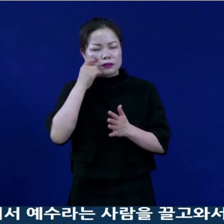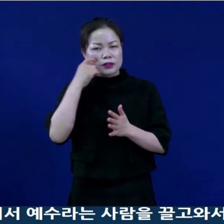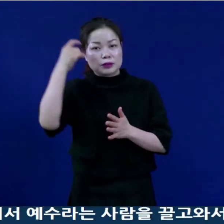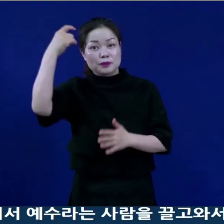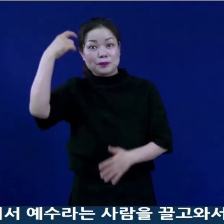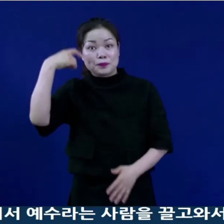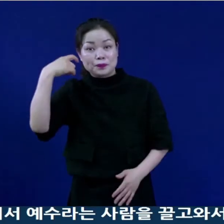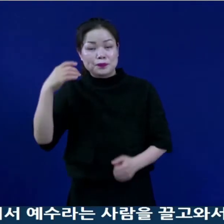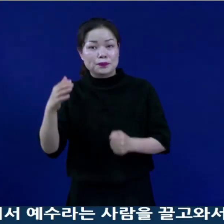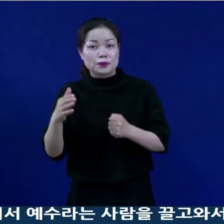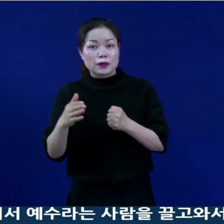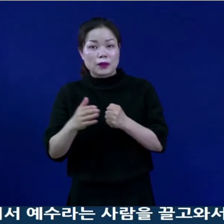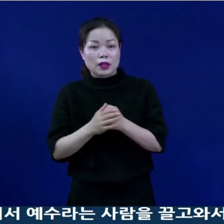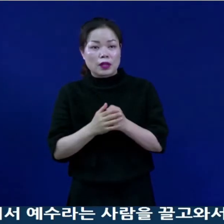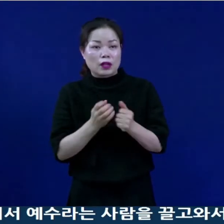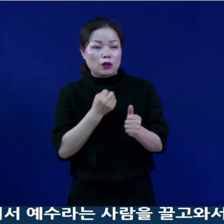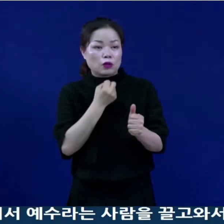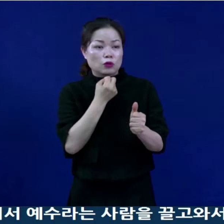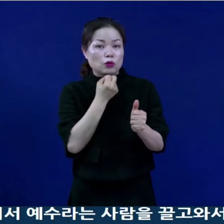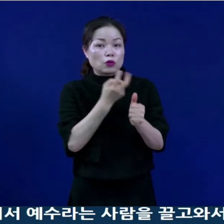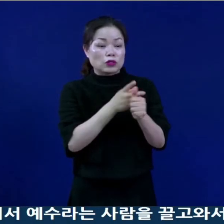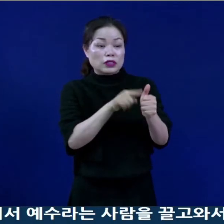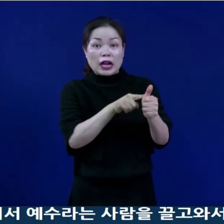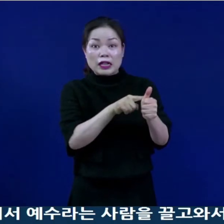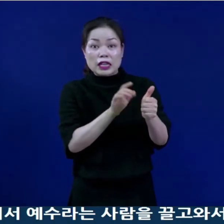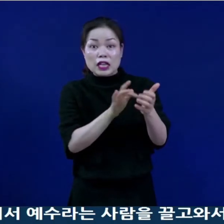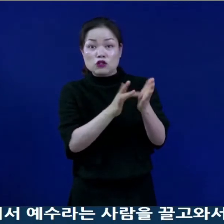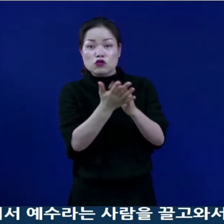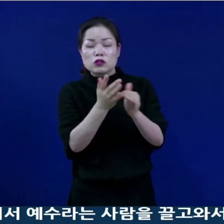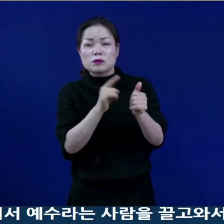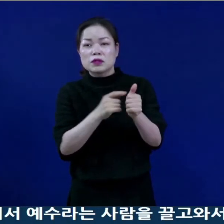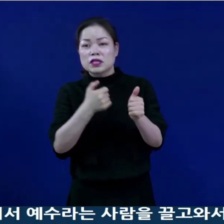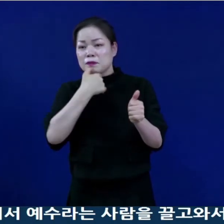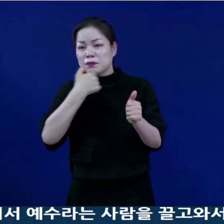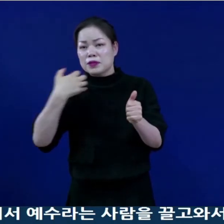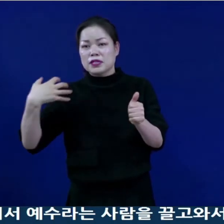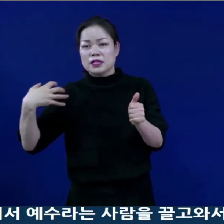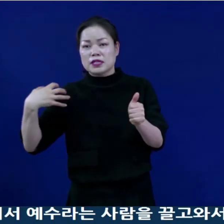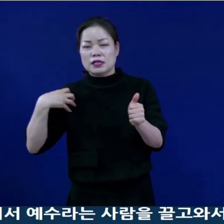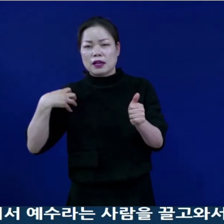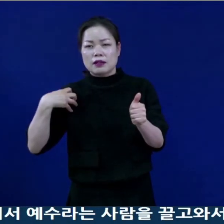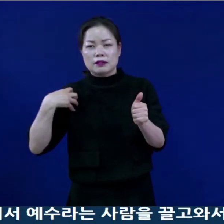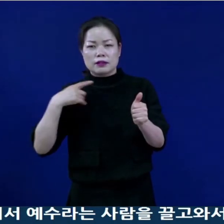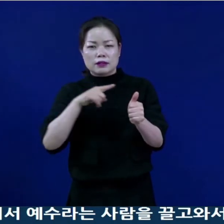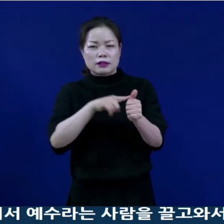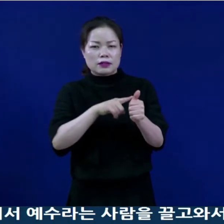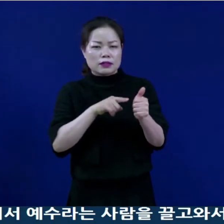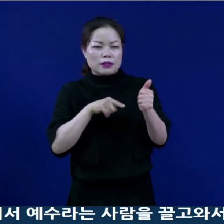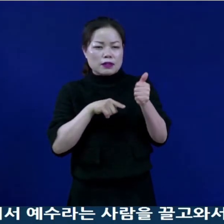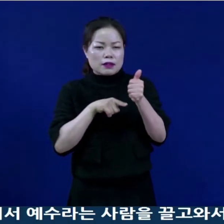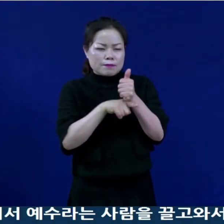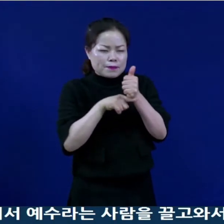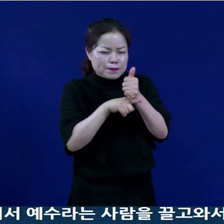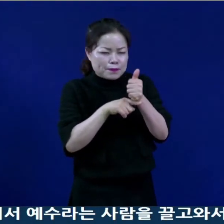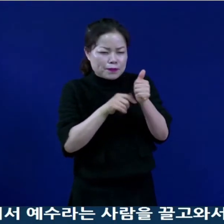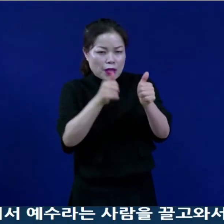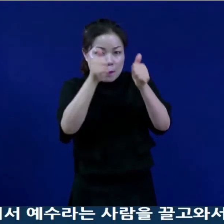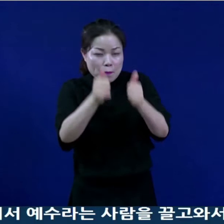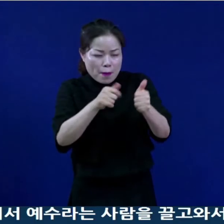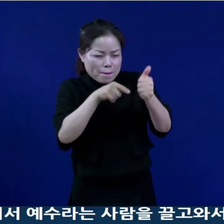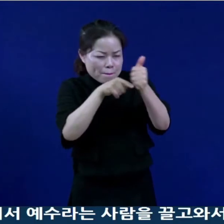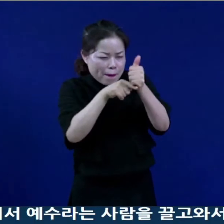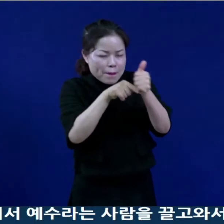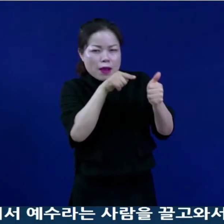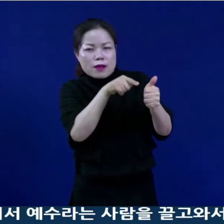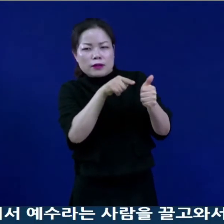직감해서 지금 고소를 당하고 있는 그 예수님을 빌라도는 신문을 합니다. 그러나 우리가 어제 함께